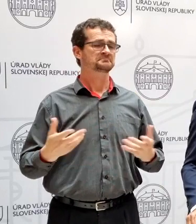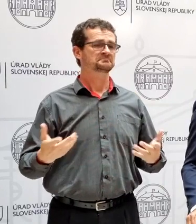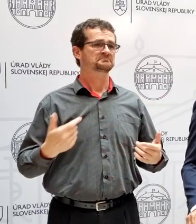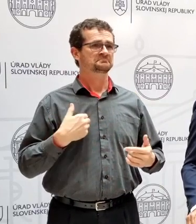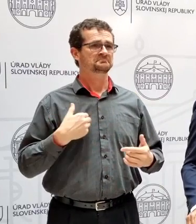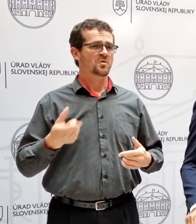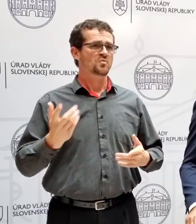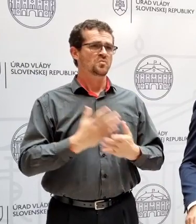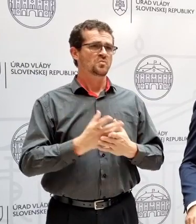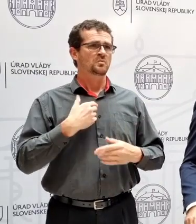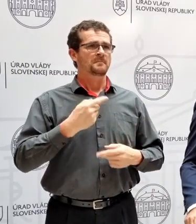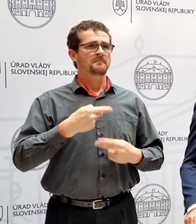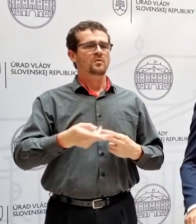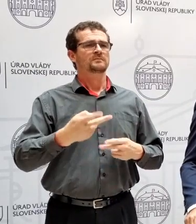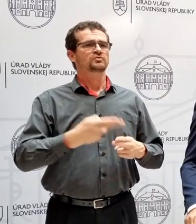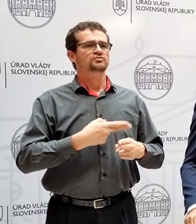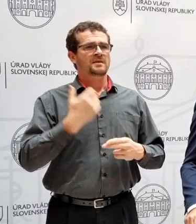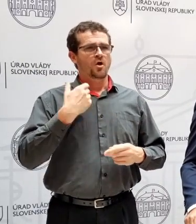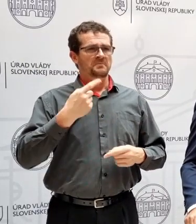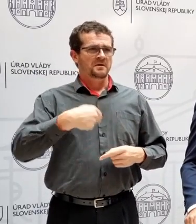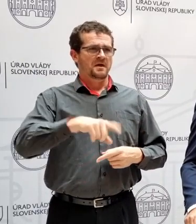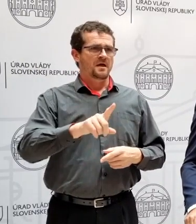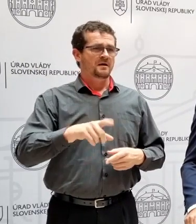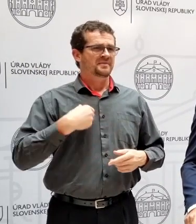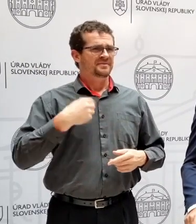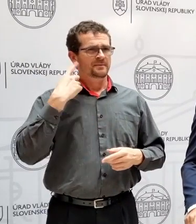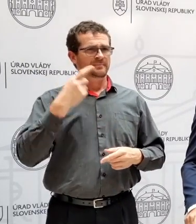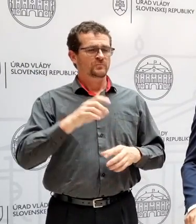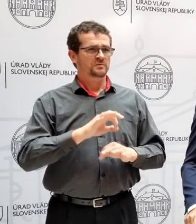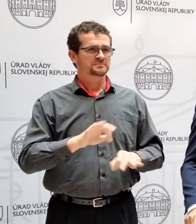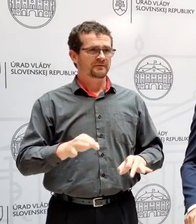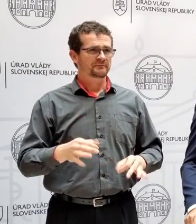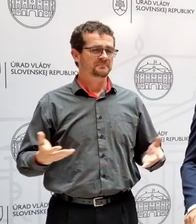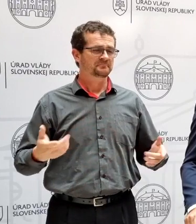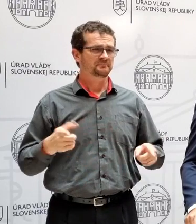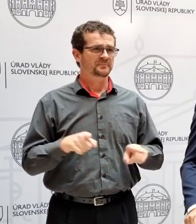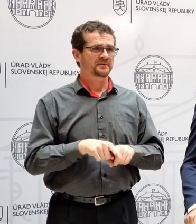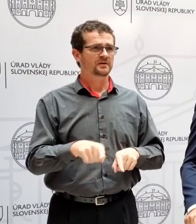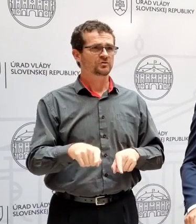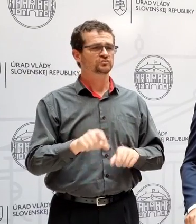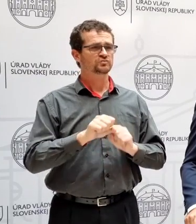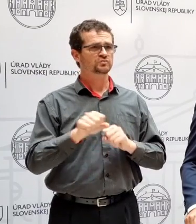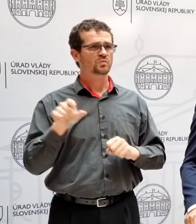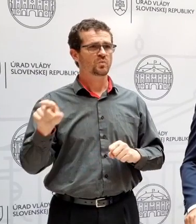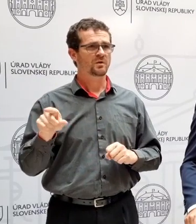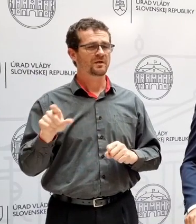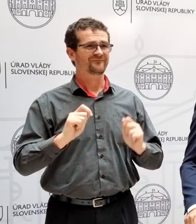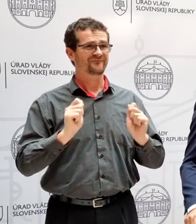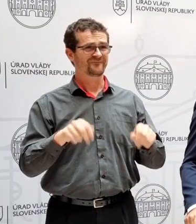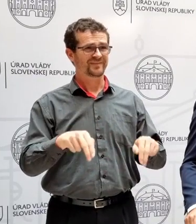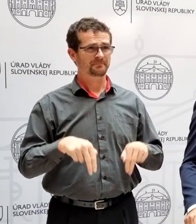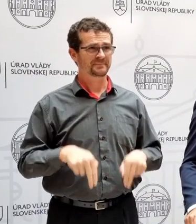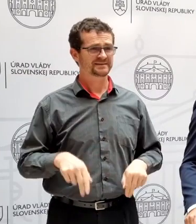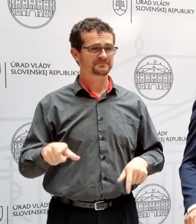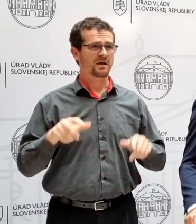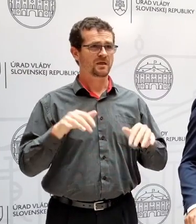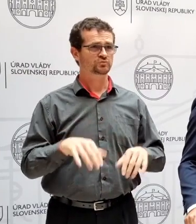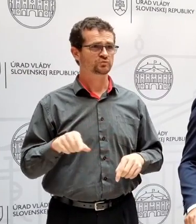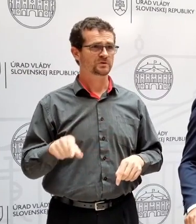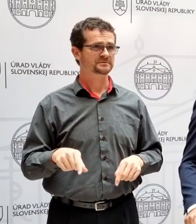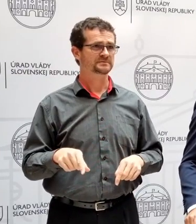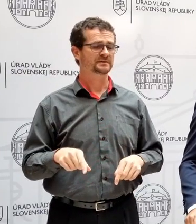si povie, že on už iba bude posielať svojho štátneho tajomníka. Nemyslím si, že to je správne. Takisto aj sa Richard Sulík v demisii minister mal